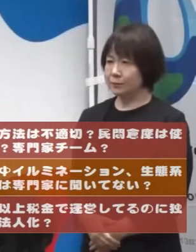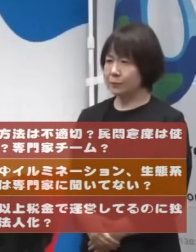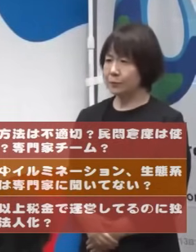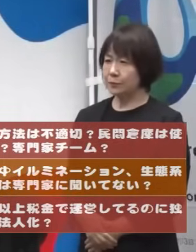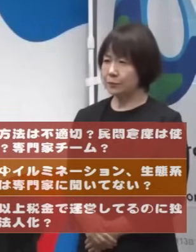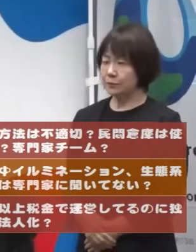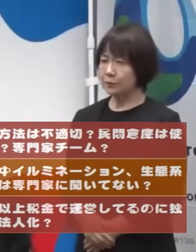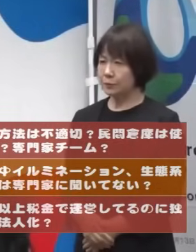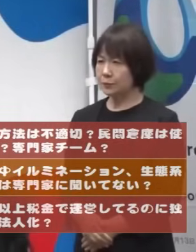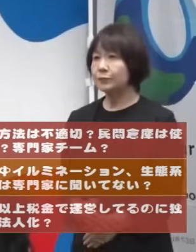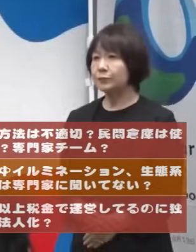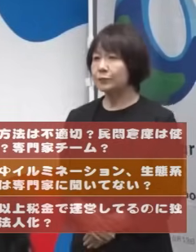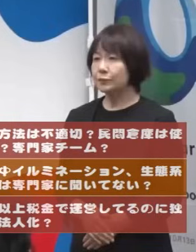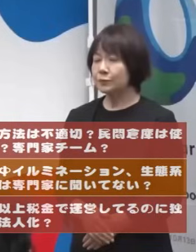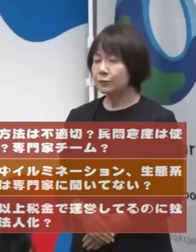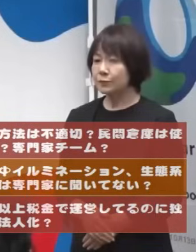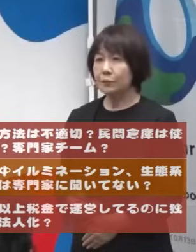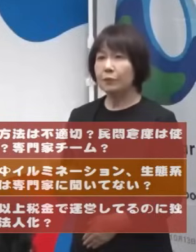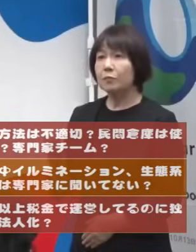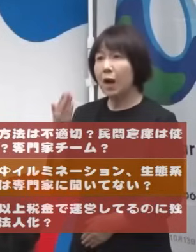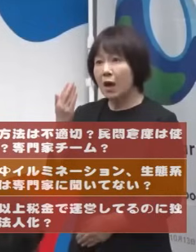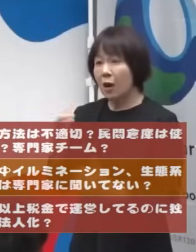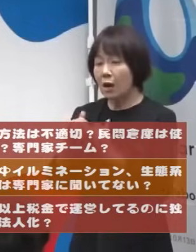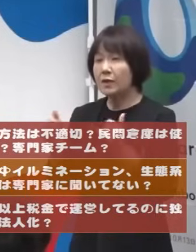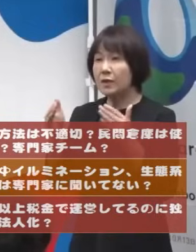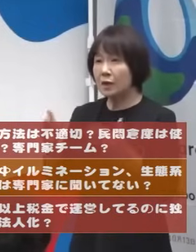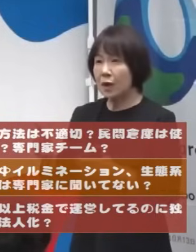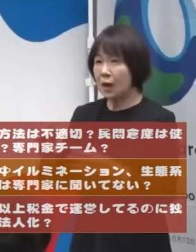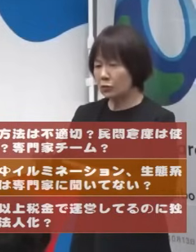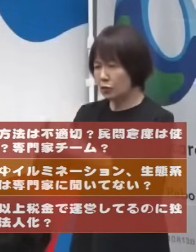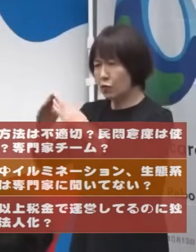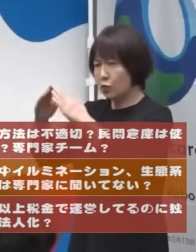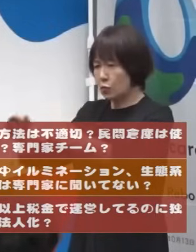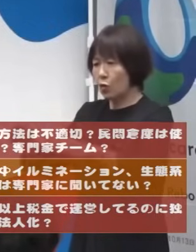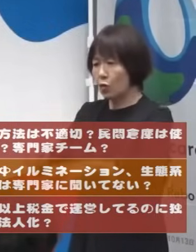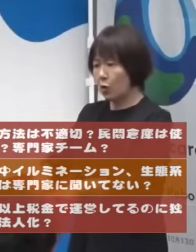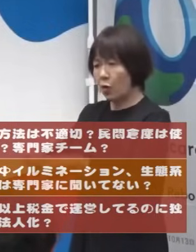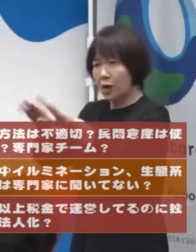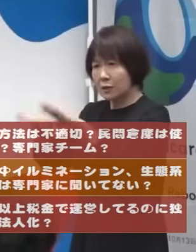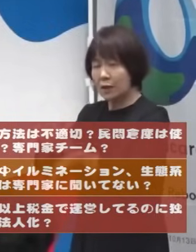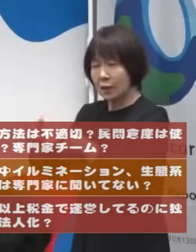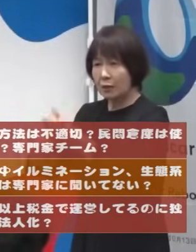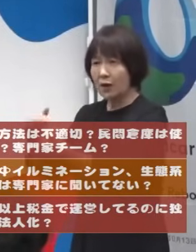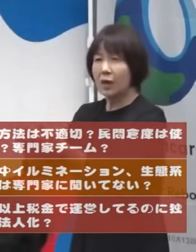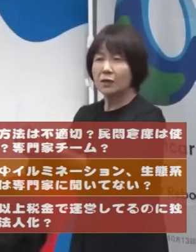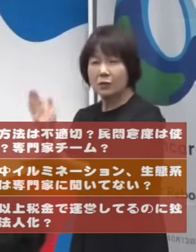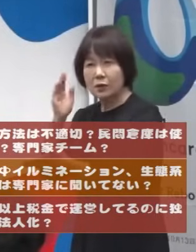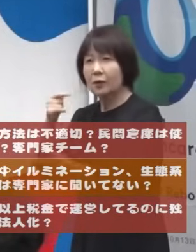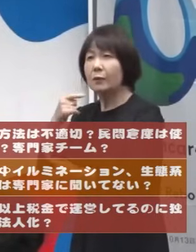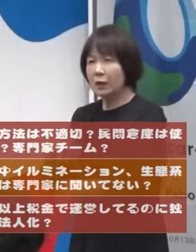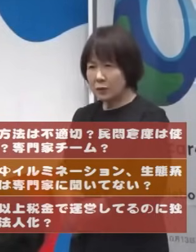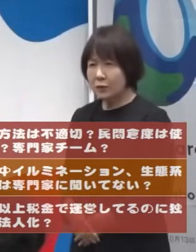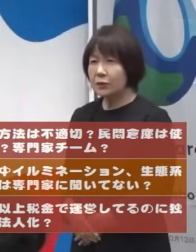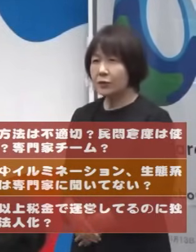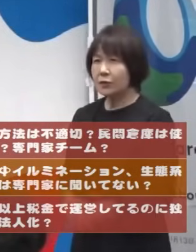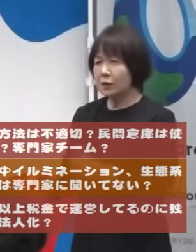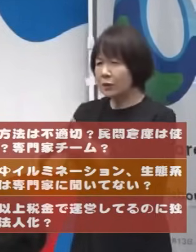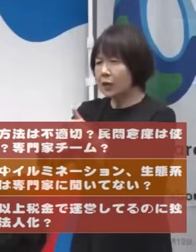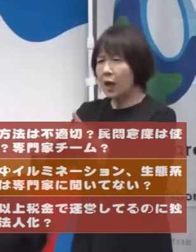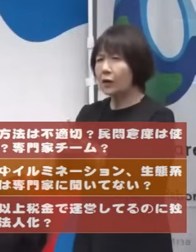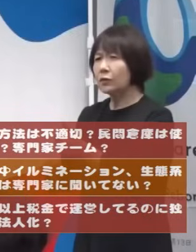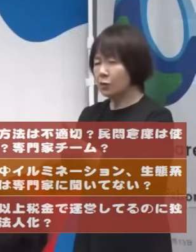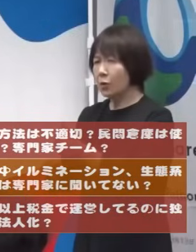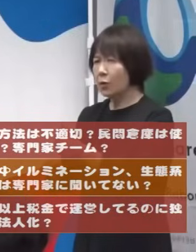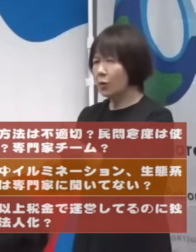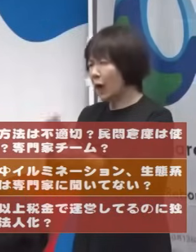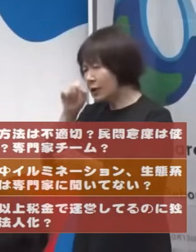。 かつては民間の倉庫で保管していたというお話ですけれども、その場合なんていうか環境は良くなる